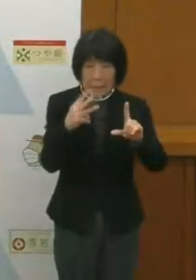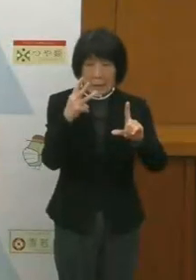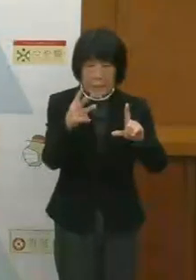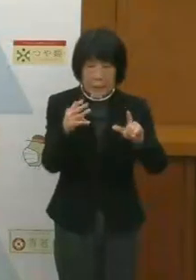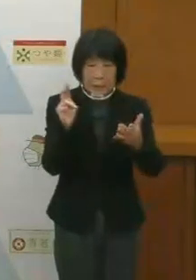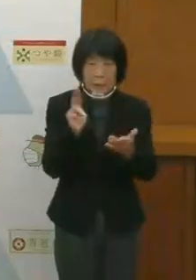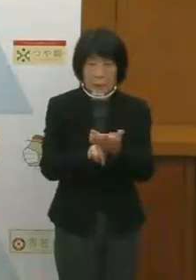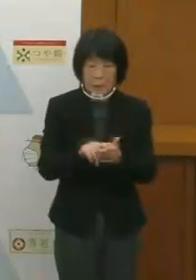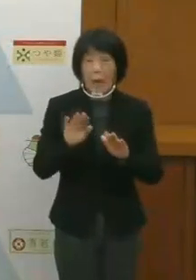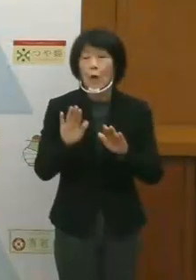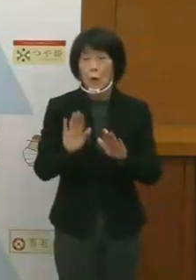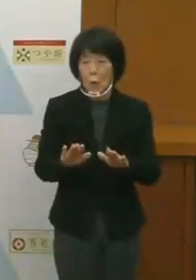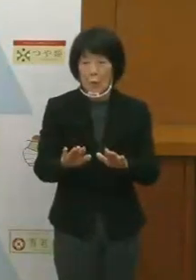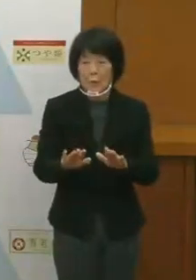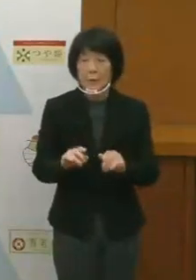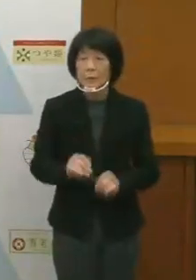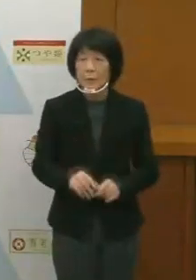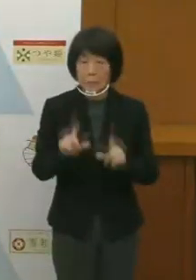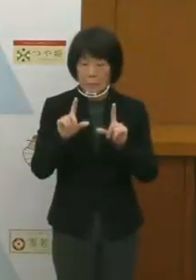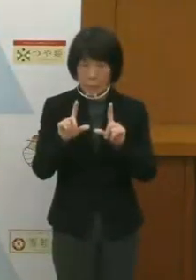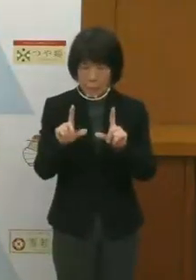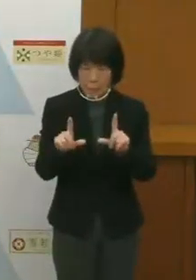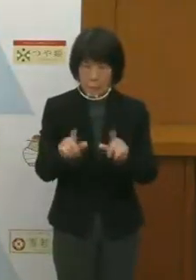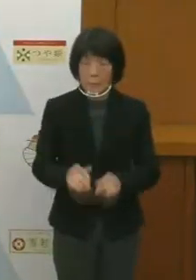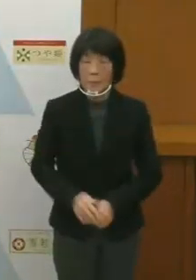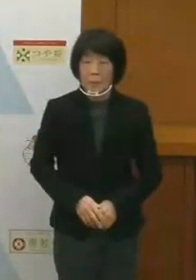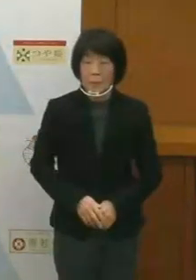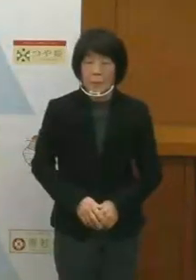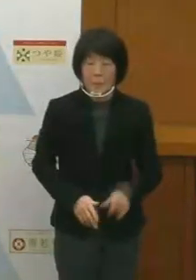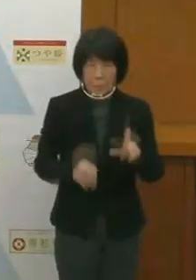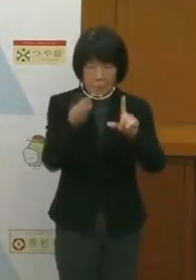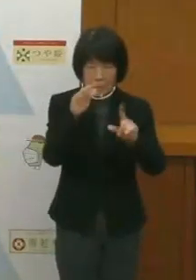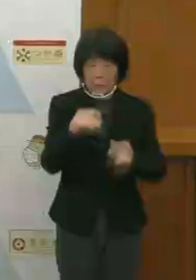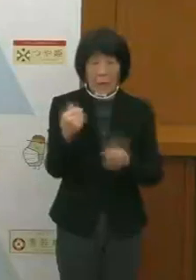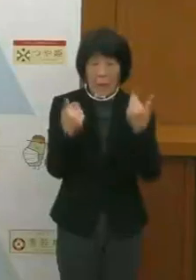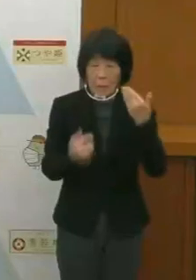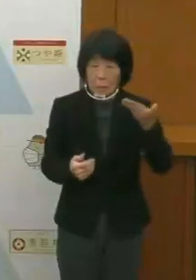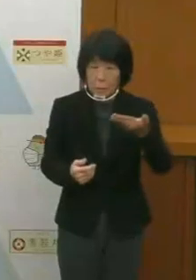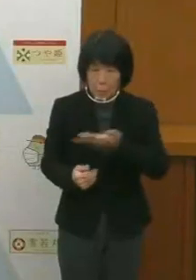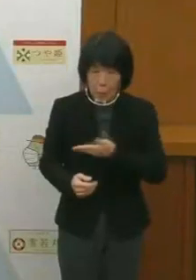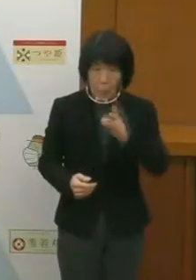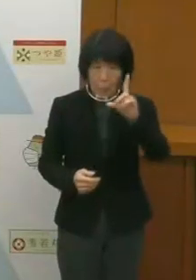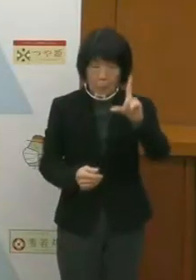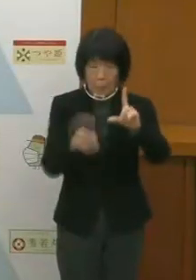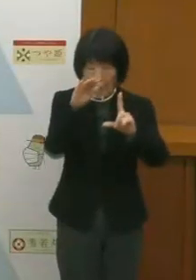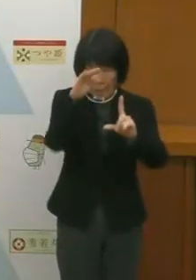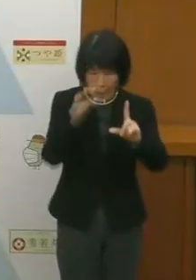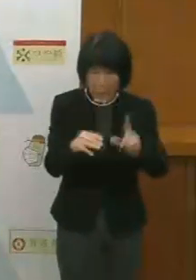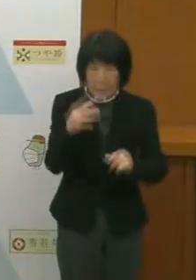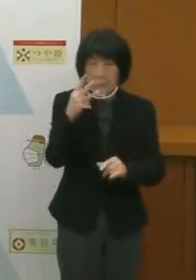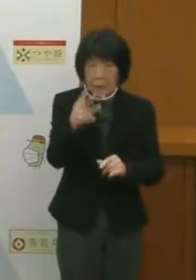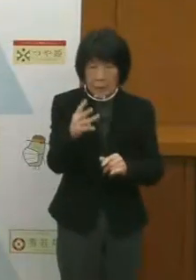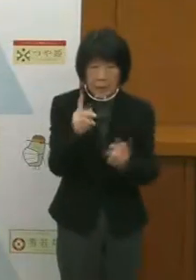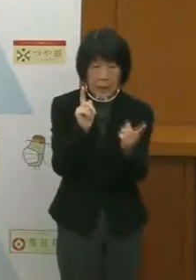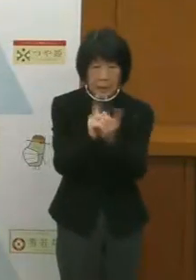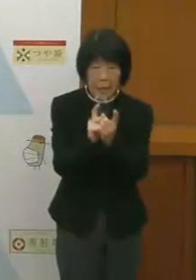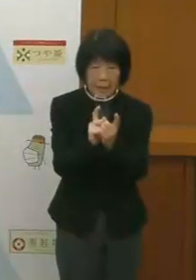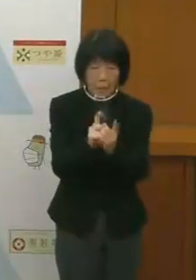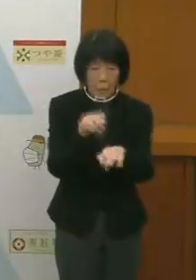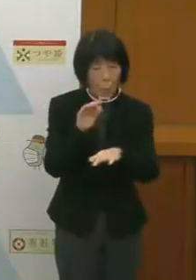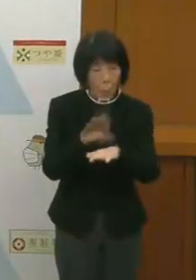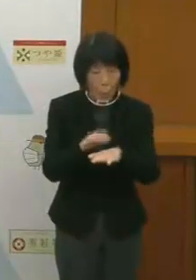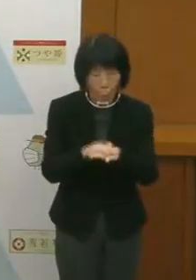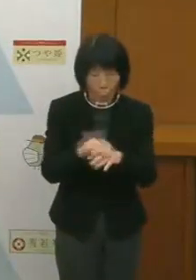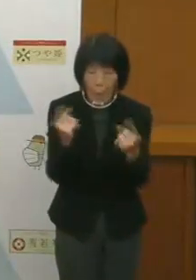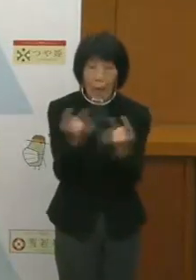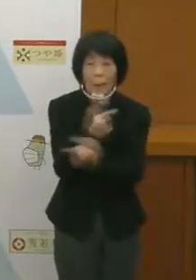ル3になった、分かりました。あとですね、レベル3になって、対応策変わると思うんですけども、知事おっしゃったこと